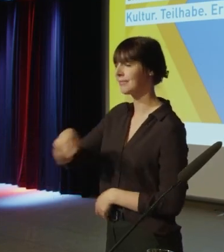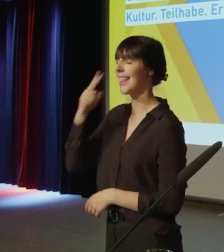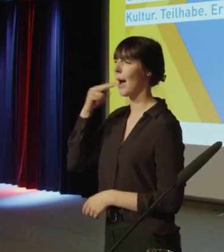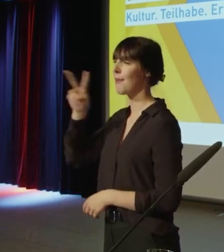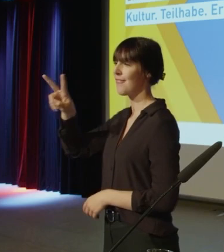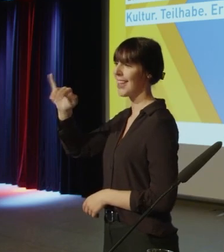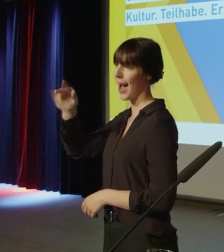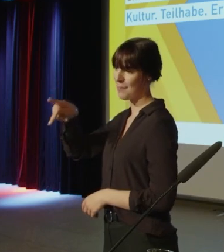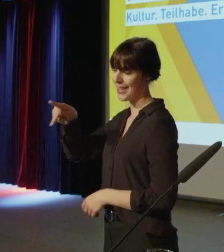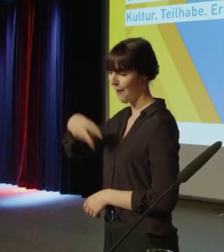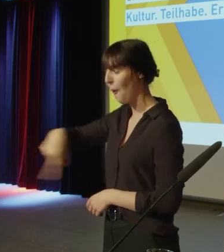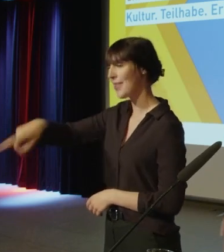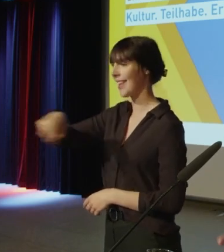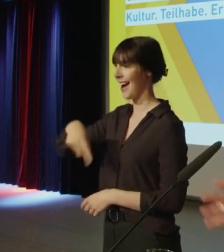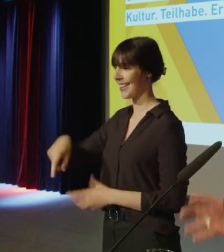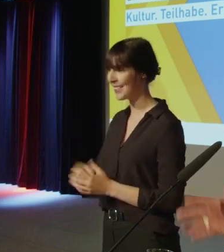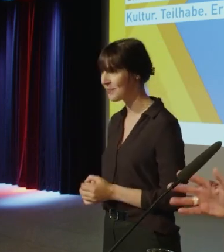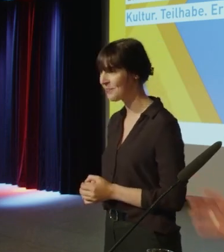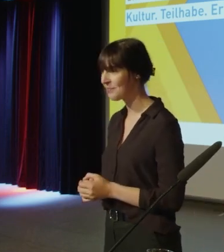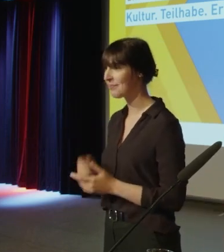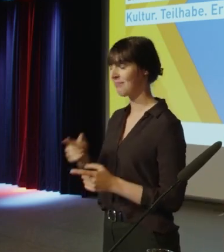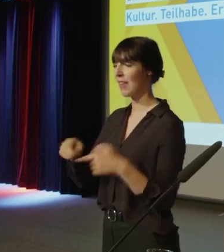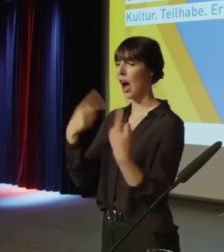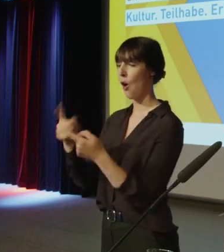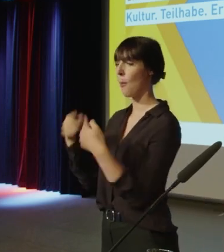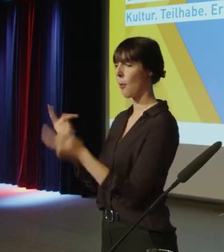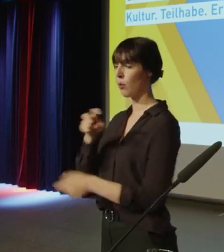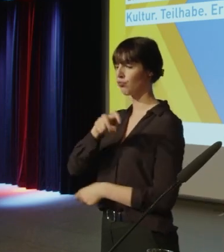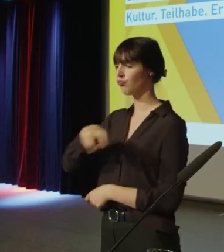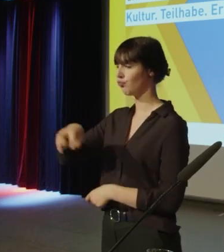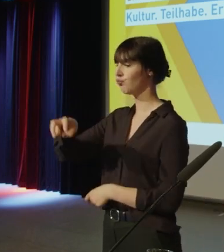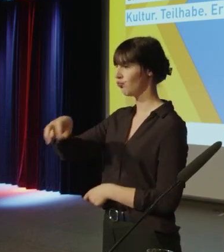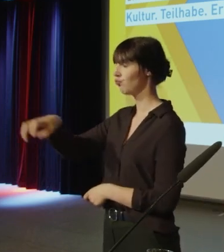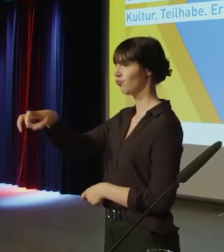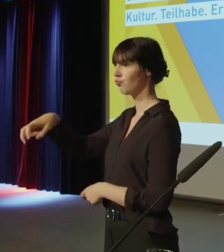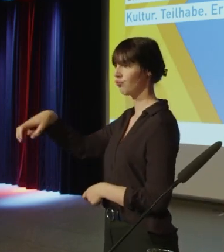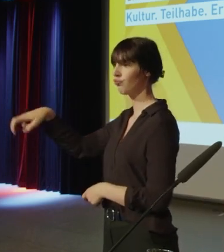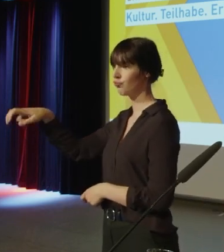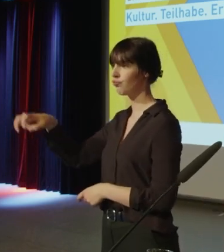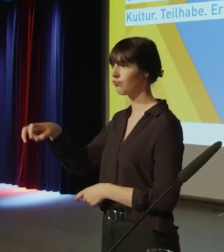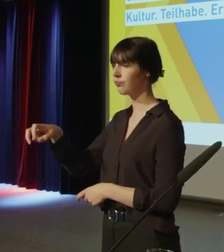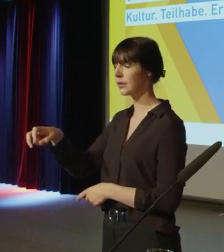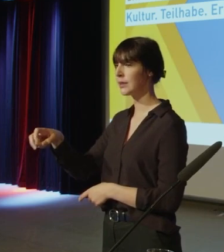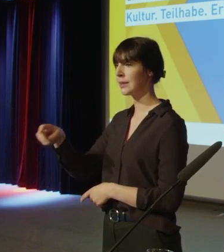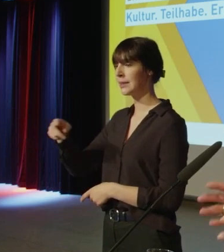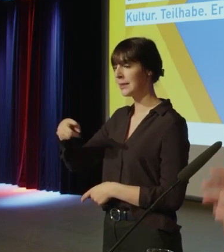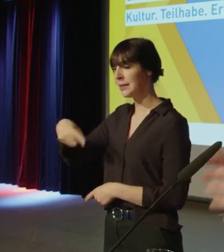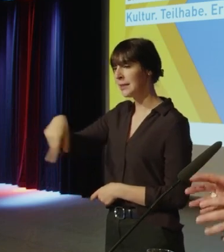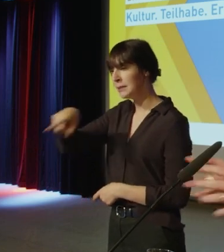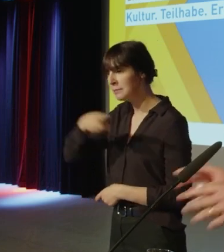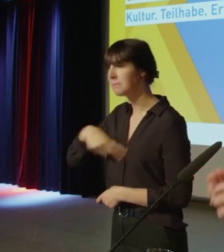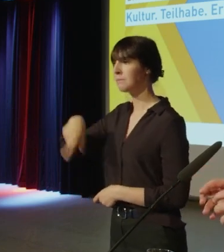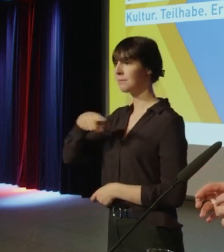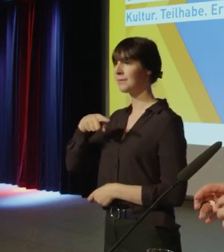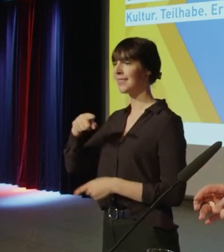wird, von einem Raum zum anderen gegangen sind und nichts anderes passiert ist, als dass wir uns alle sofort auf diese